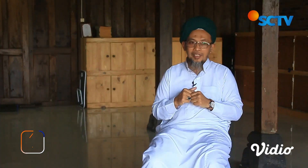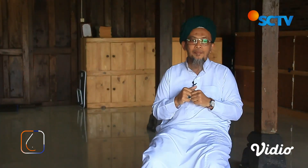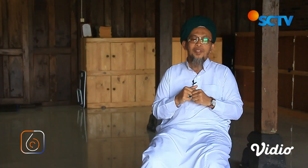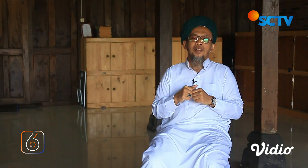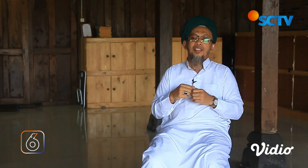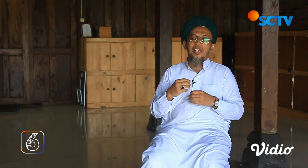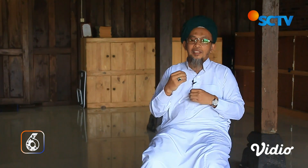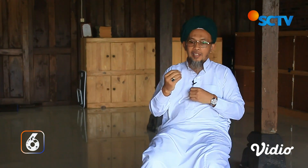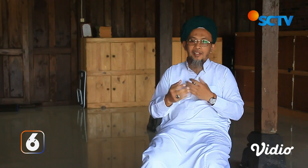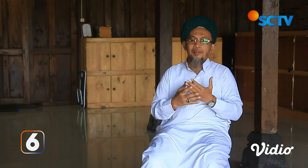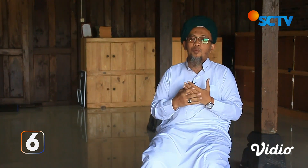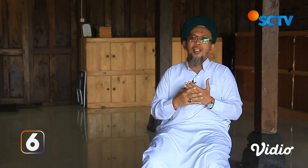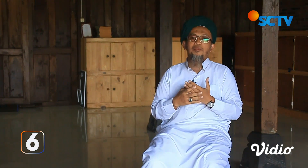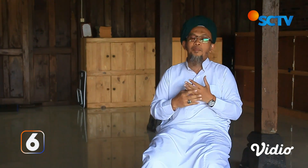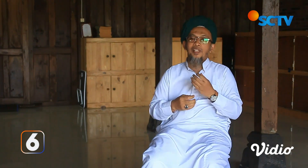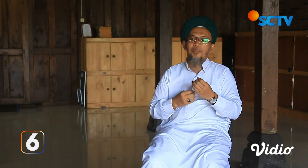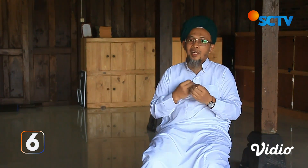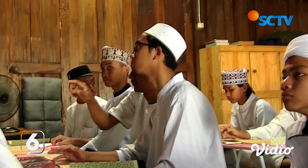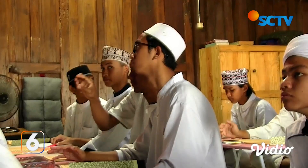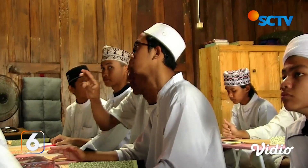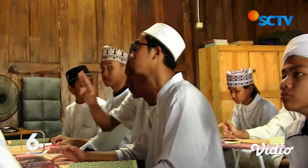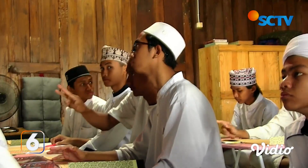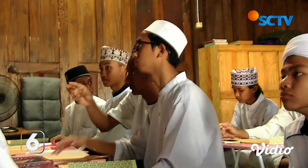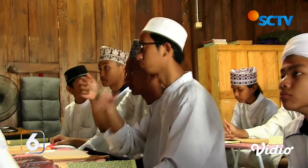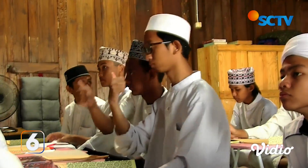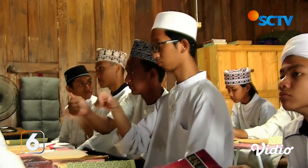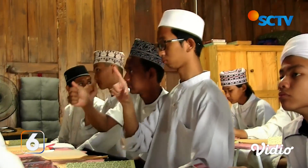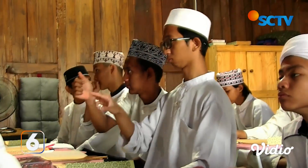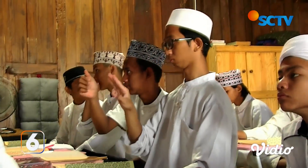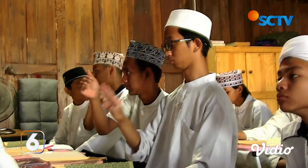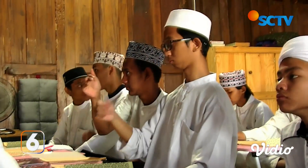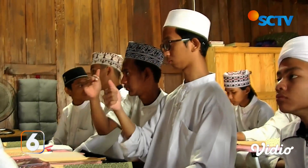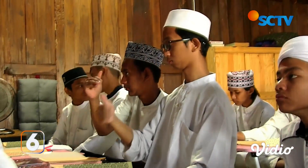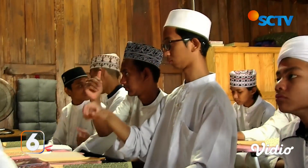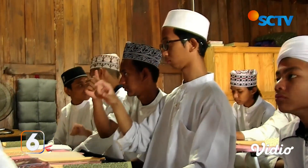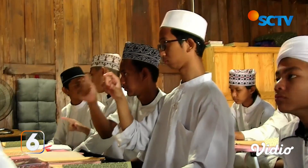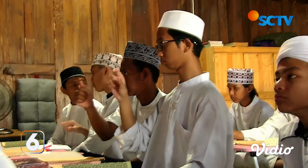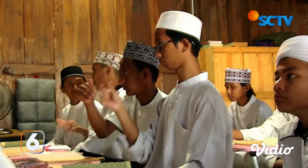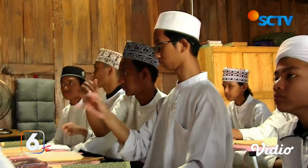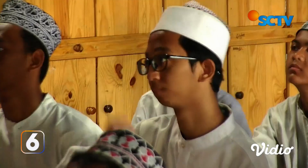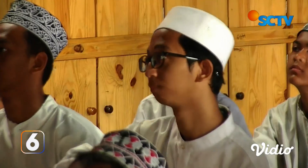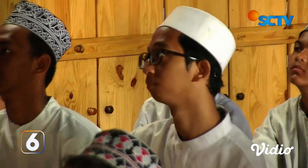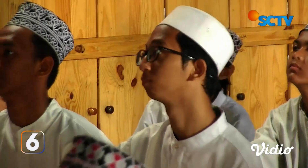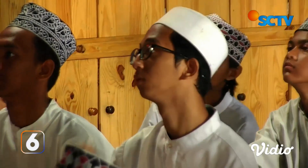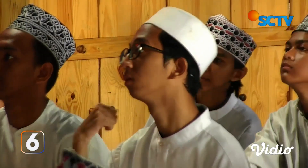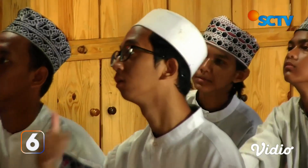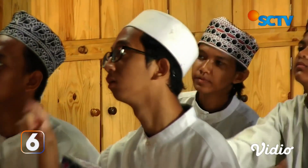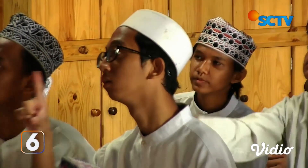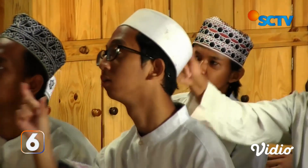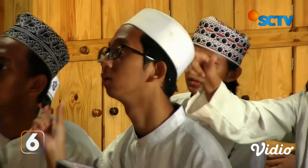biasa. Setelah saya mulai mengajarkan Al-Quran kepada mereka, luar biasa. Sekarang mereka berani berubah. Bisa